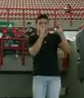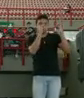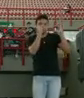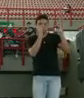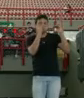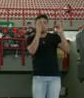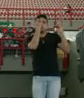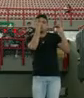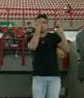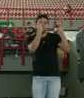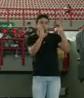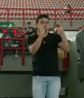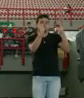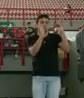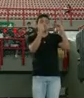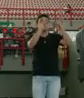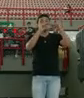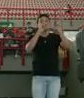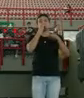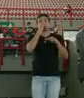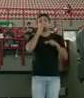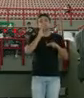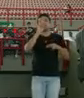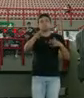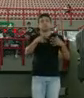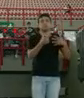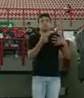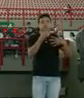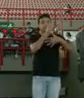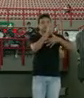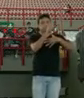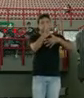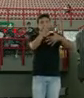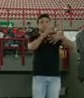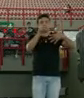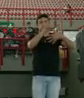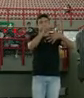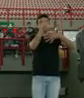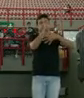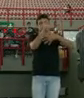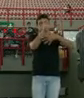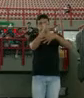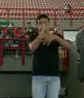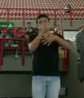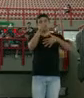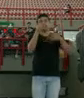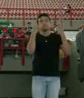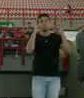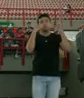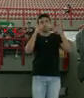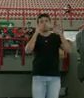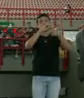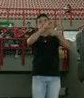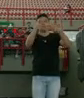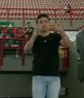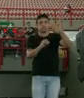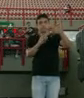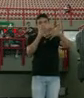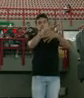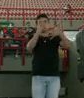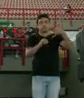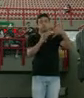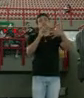normais. Então qual é a resposta dessa 20ª questão aí? É o item A, né? O item A de academia Enem, né? O